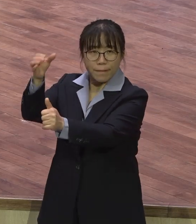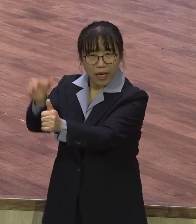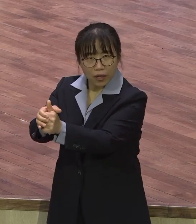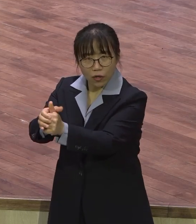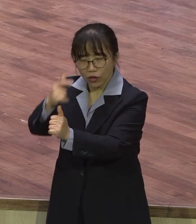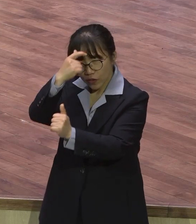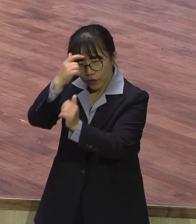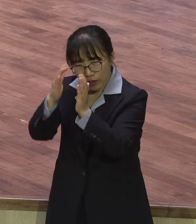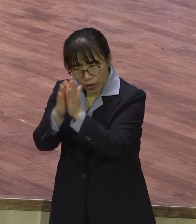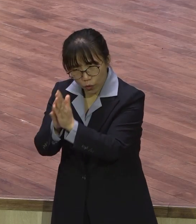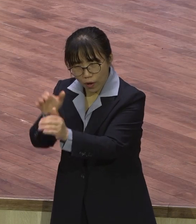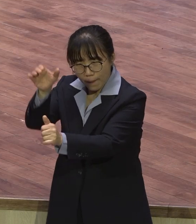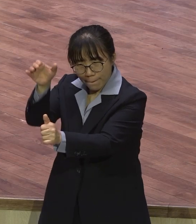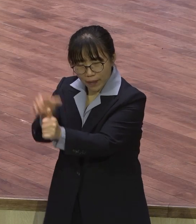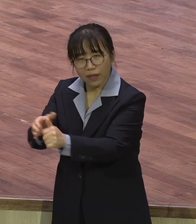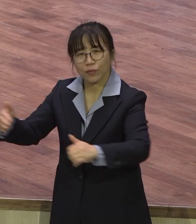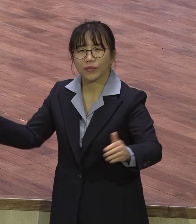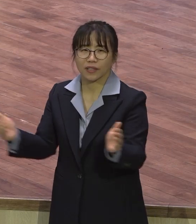맡기면 끝이